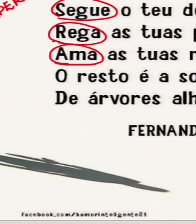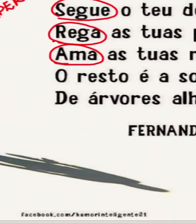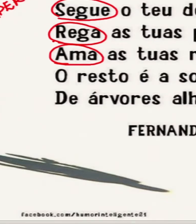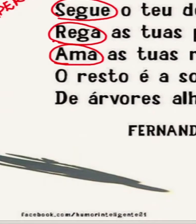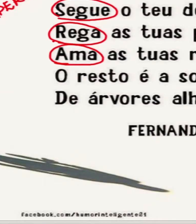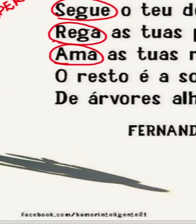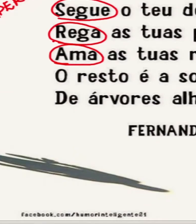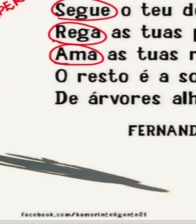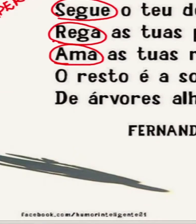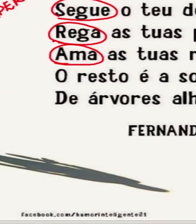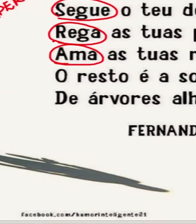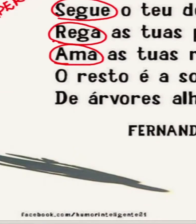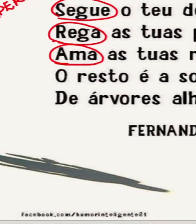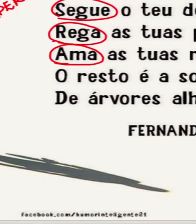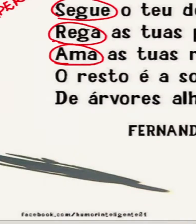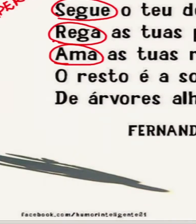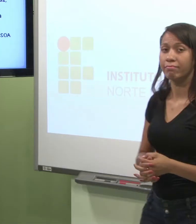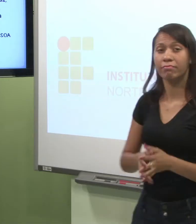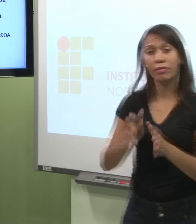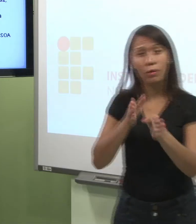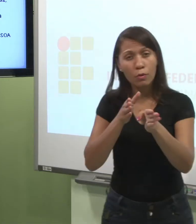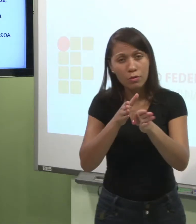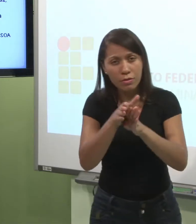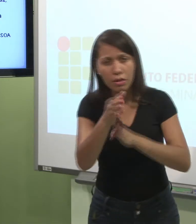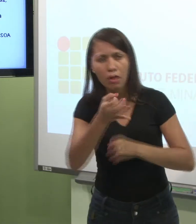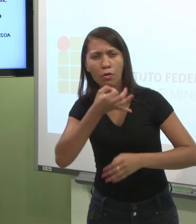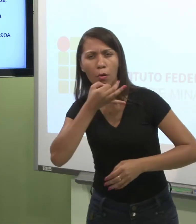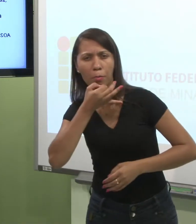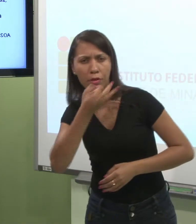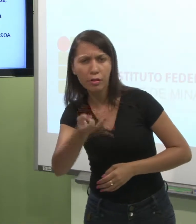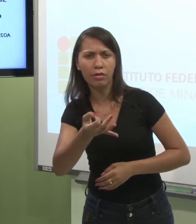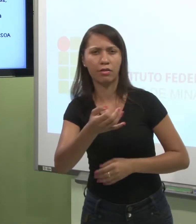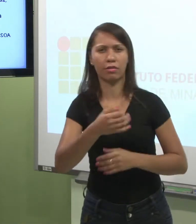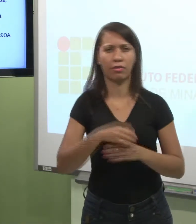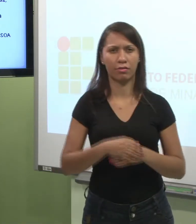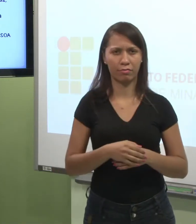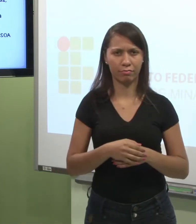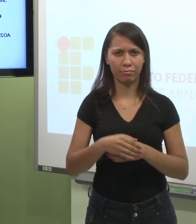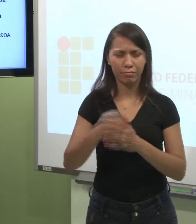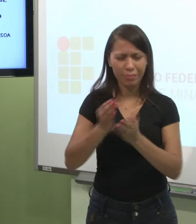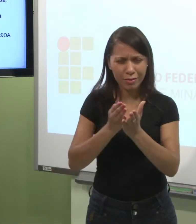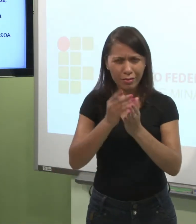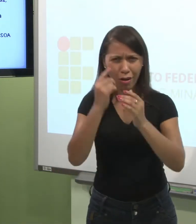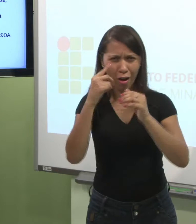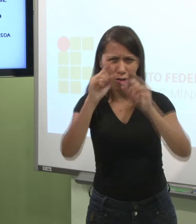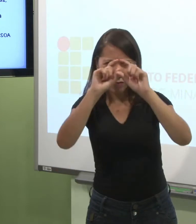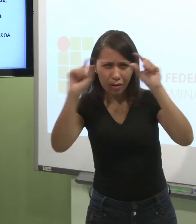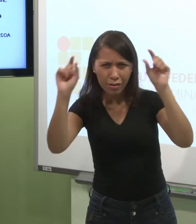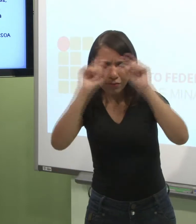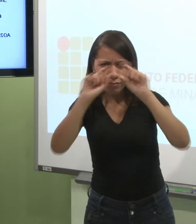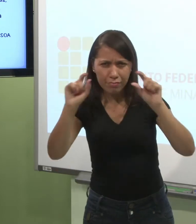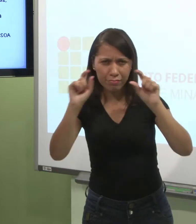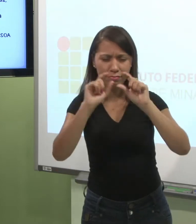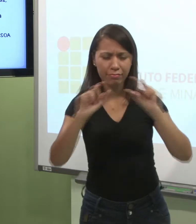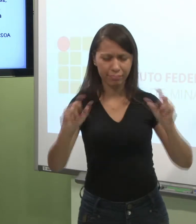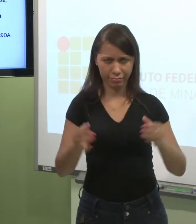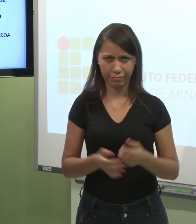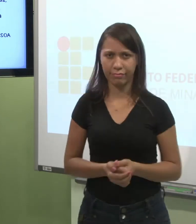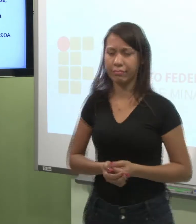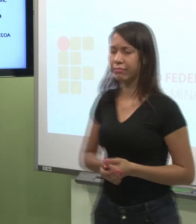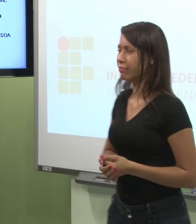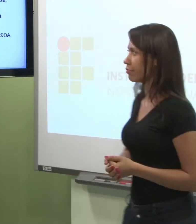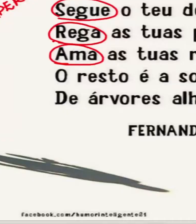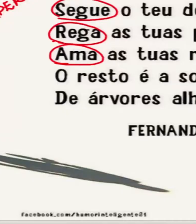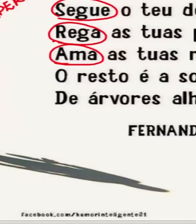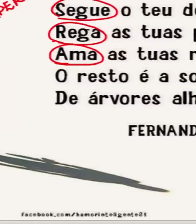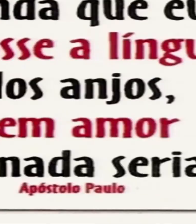Em forma de conselho, sugestão. Segue o teu destino, rega as tuas plantas, ama as tuas